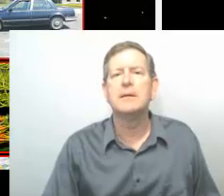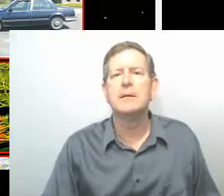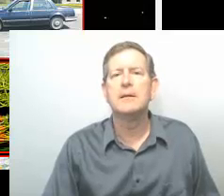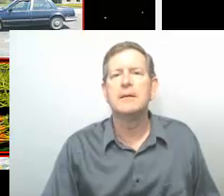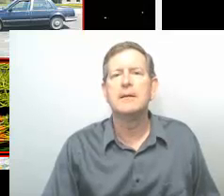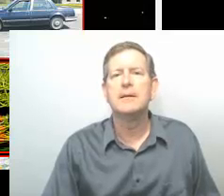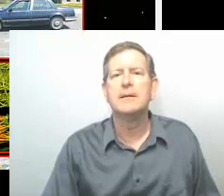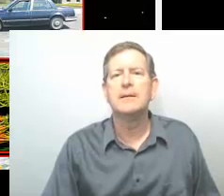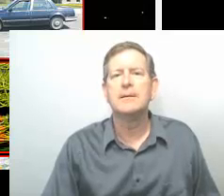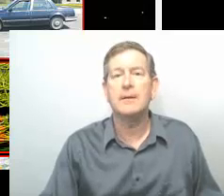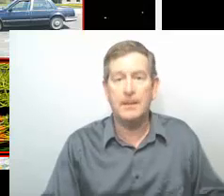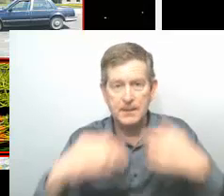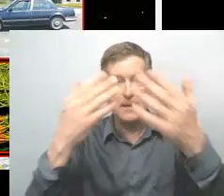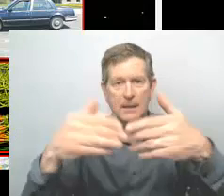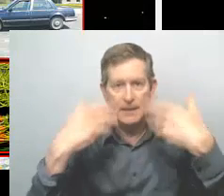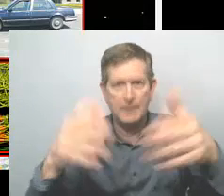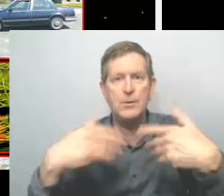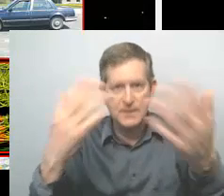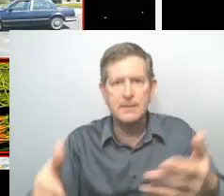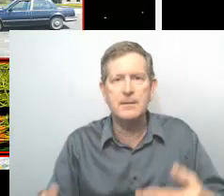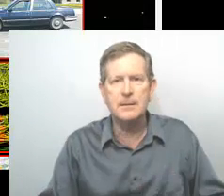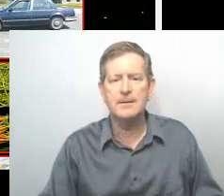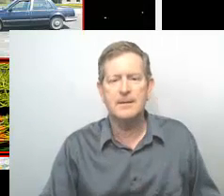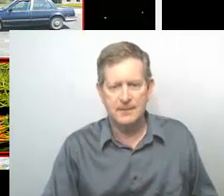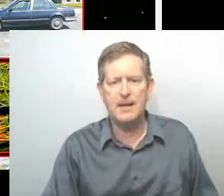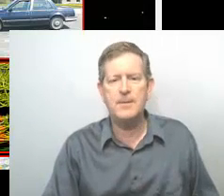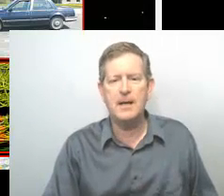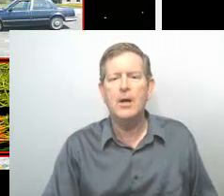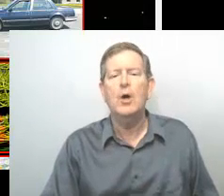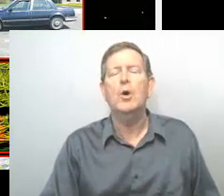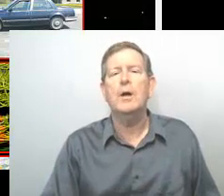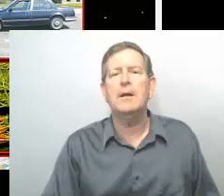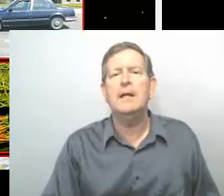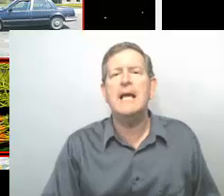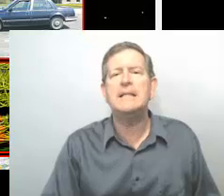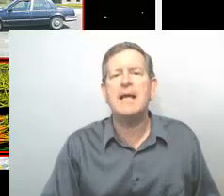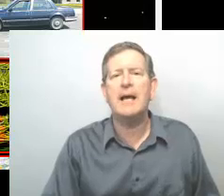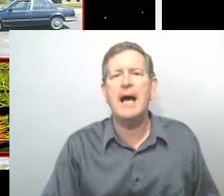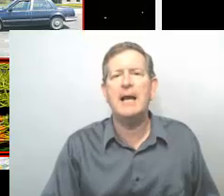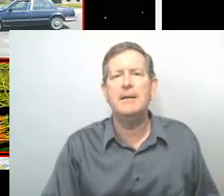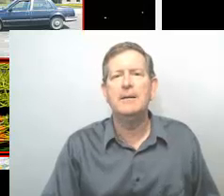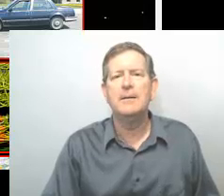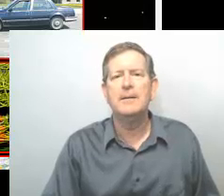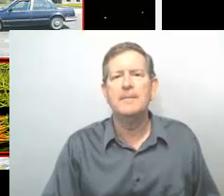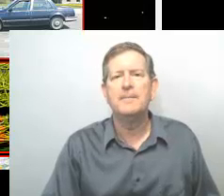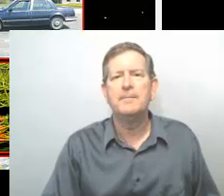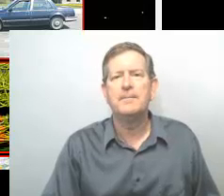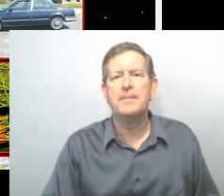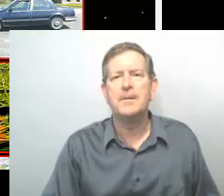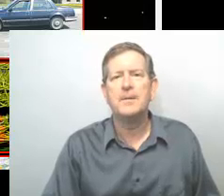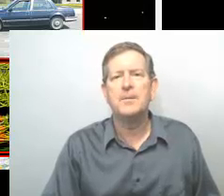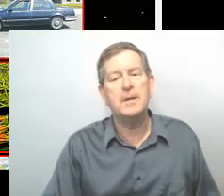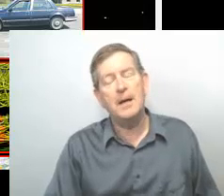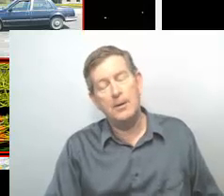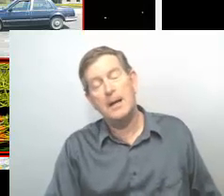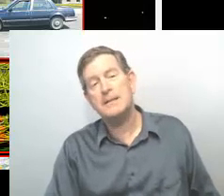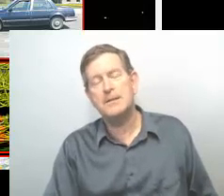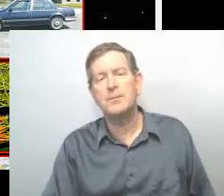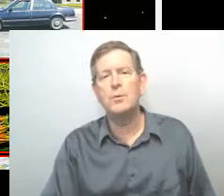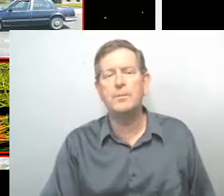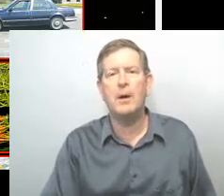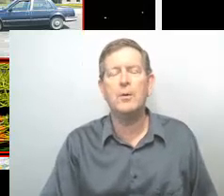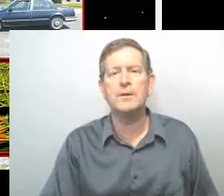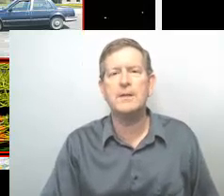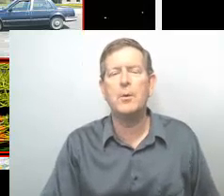musique. Répétez, hein, la musique. Très bien. Les céréales. Oui, alors là,